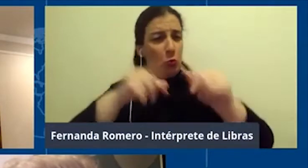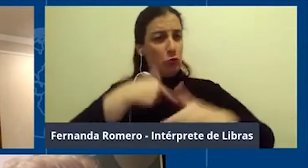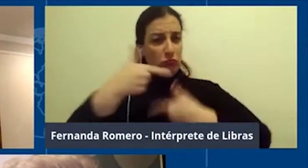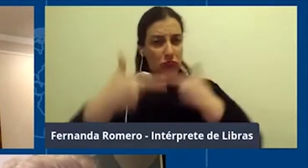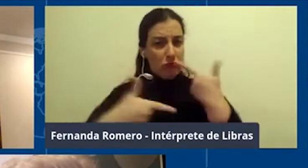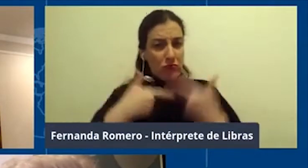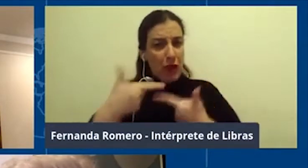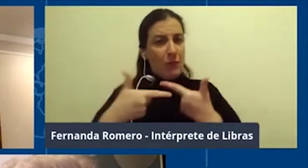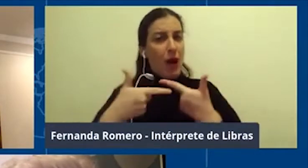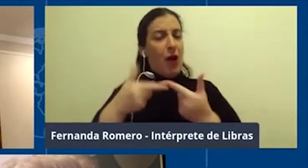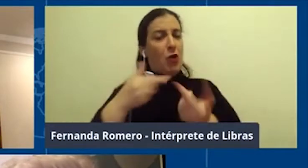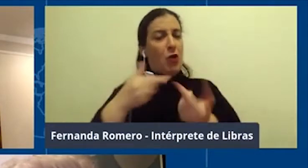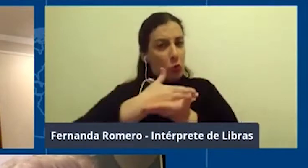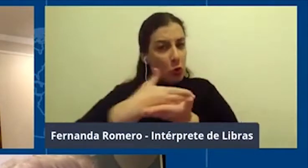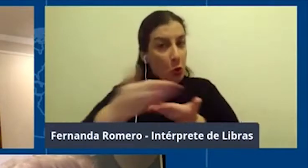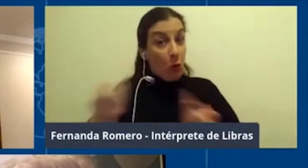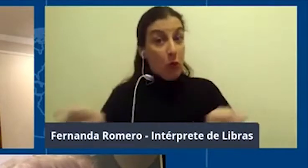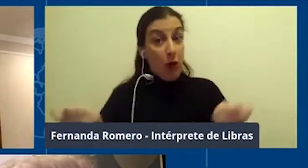que começa a ser